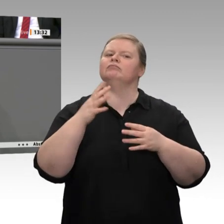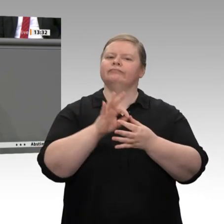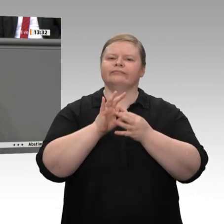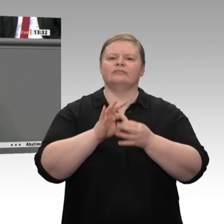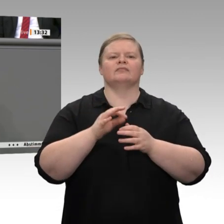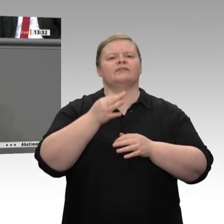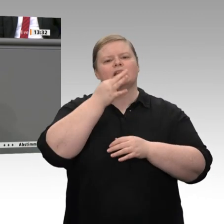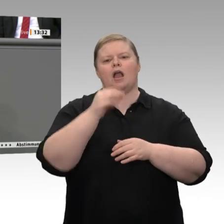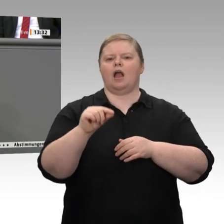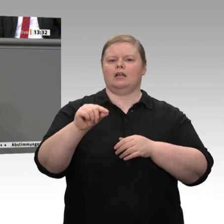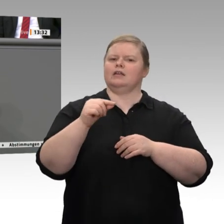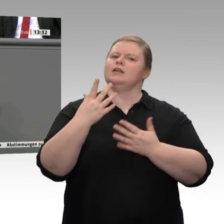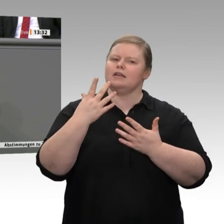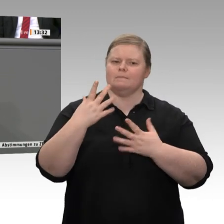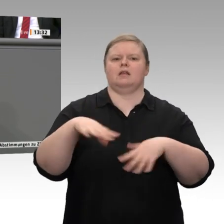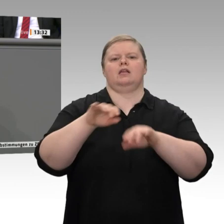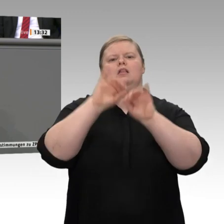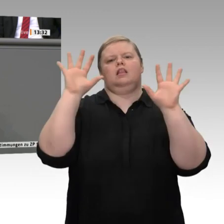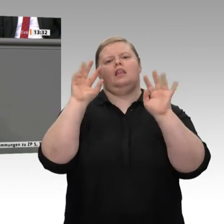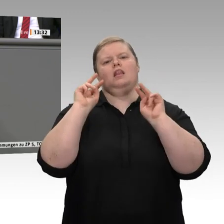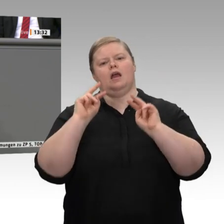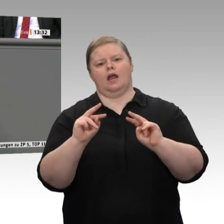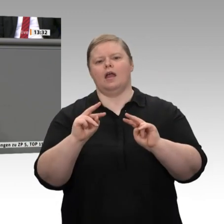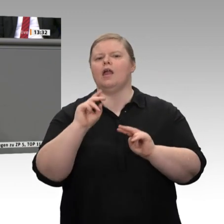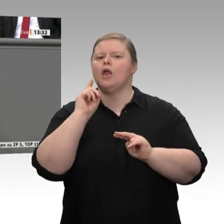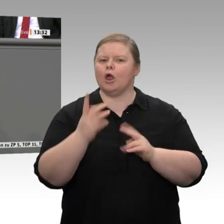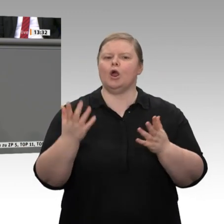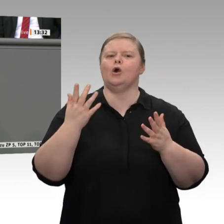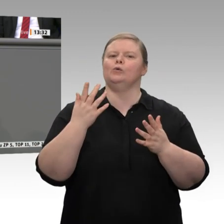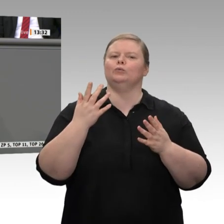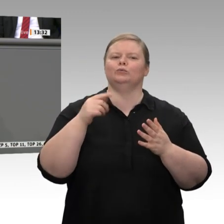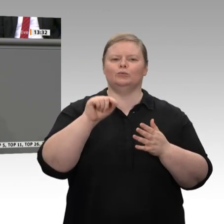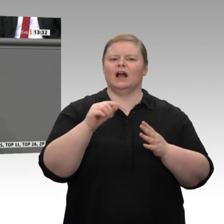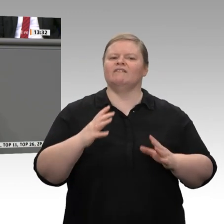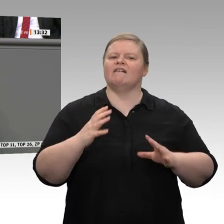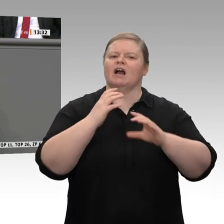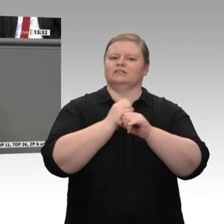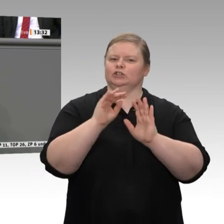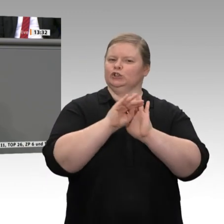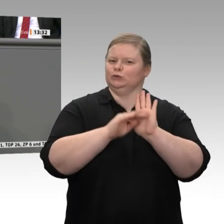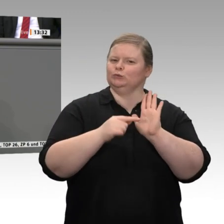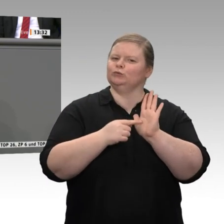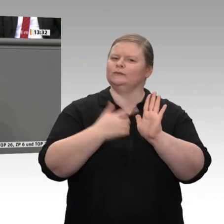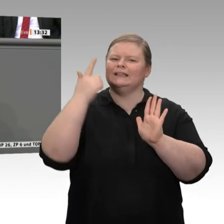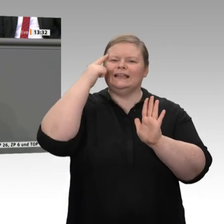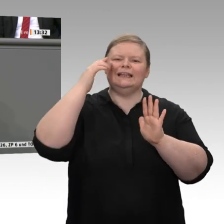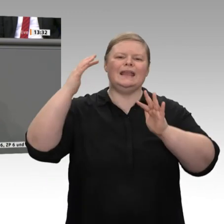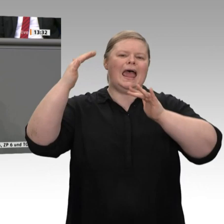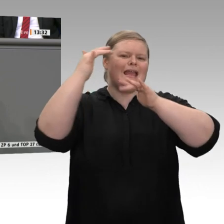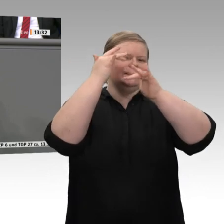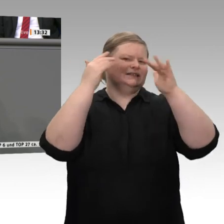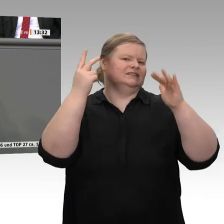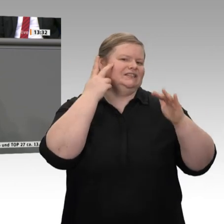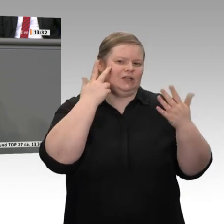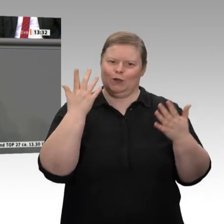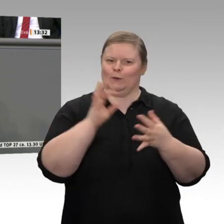vor Augen führen. Über Artikel 116 Absatz 2 des Grundgesetzes ist heute schon verschiedentlich gesprochen worden. Es